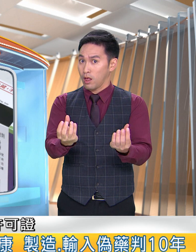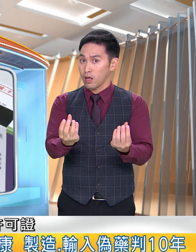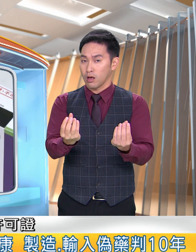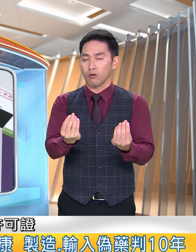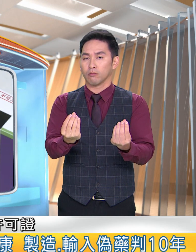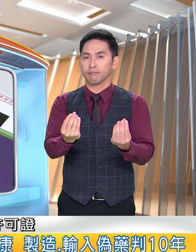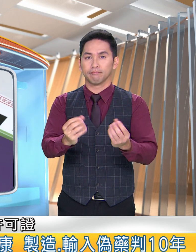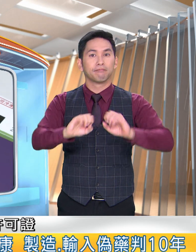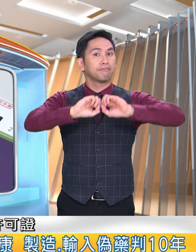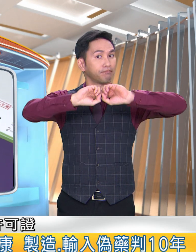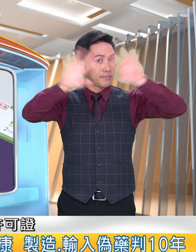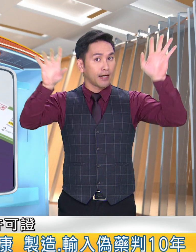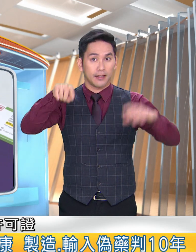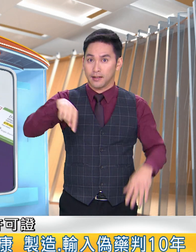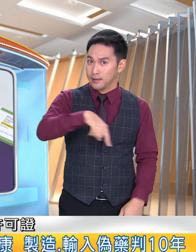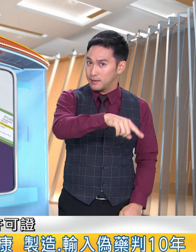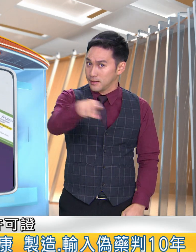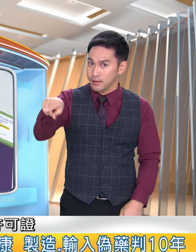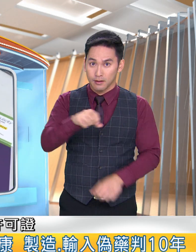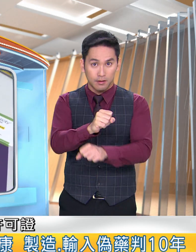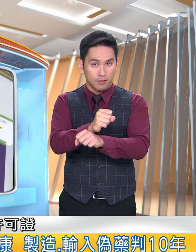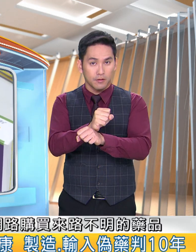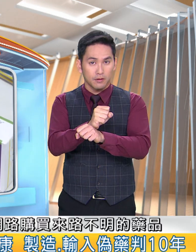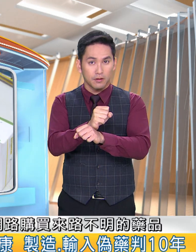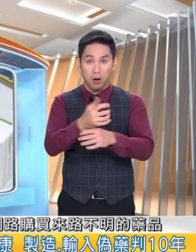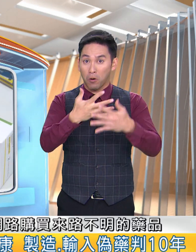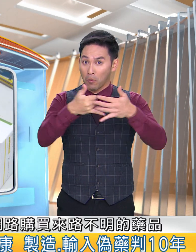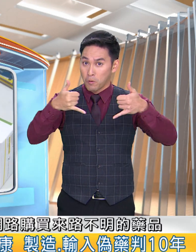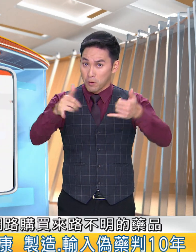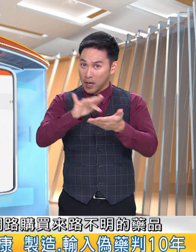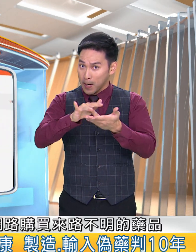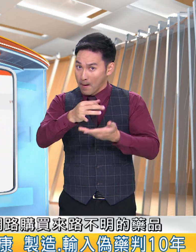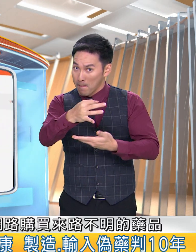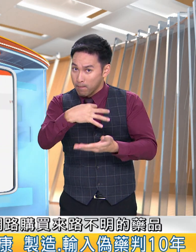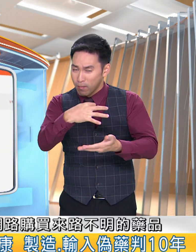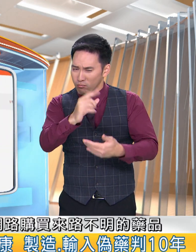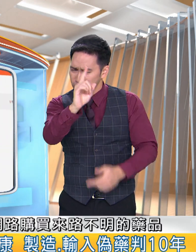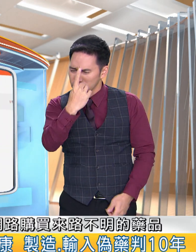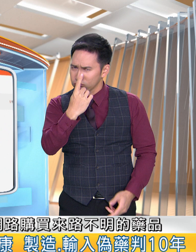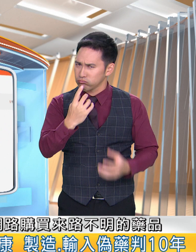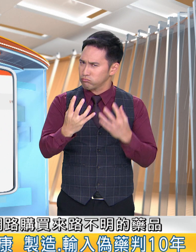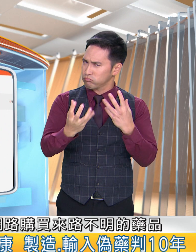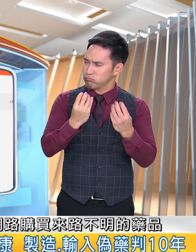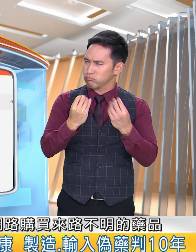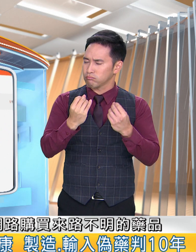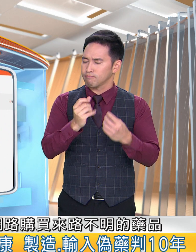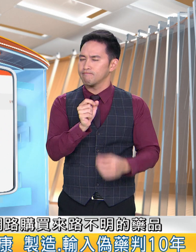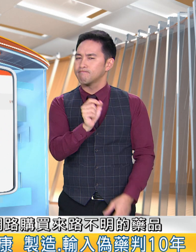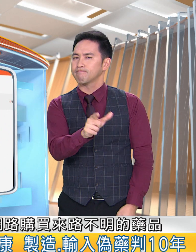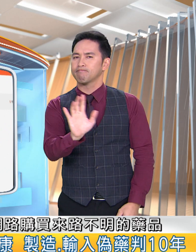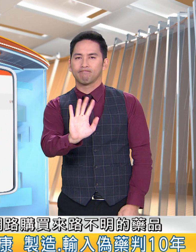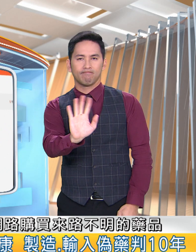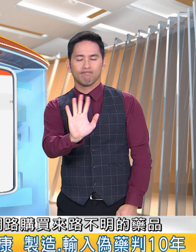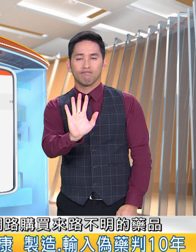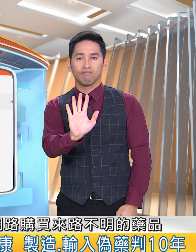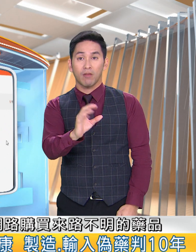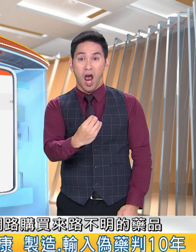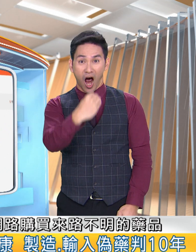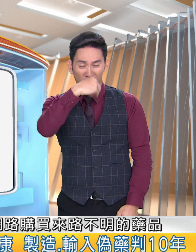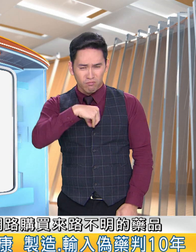内药品许可证，提醒民众不要在网络购买来路不明的药品，不仅影响